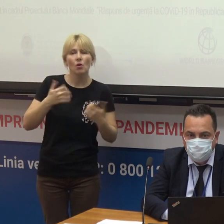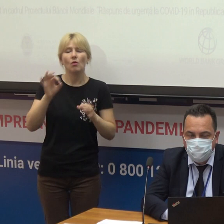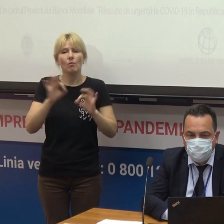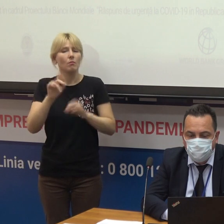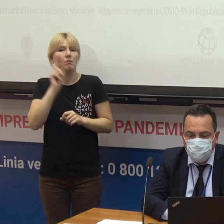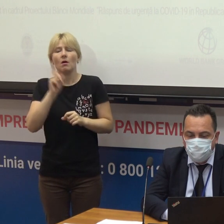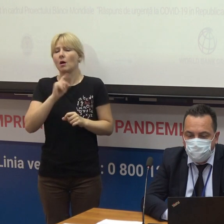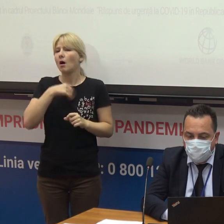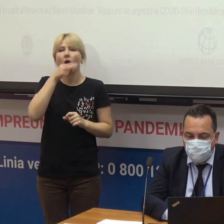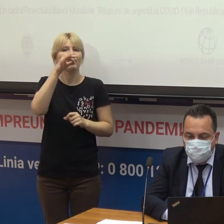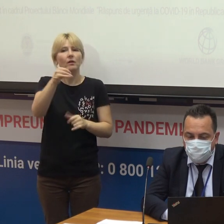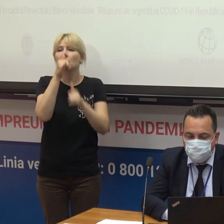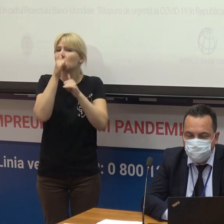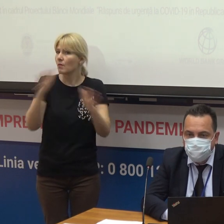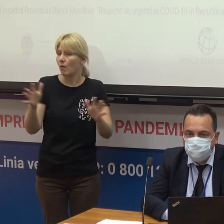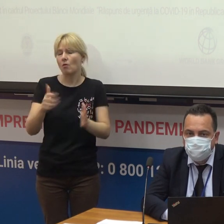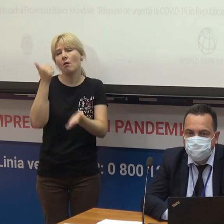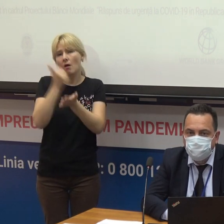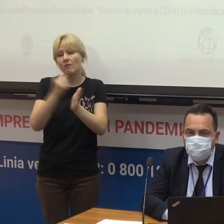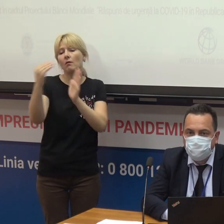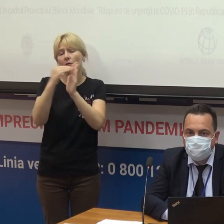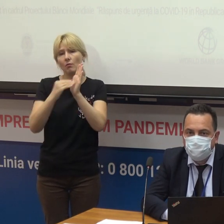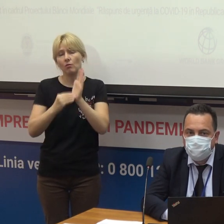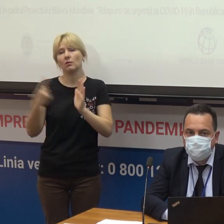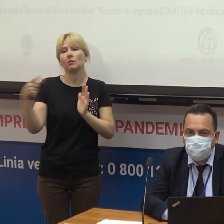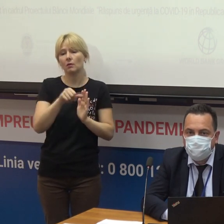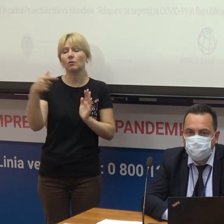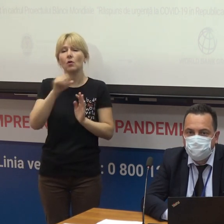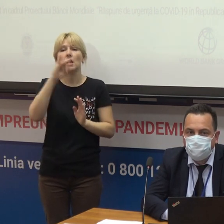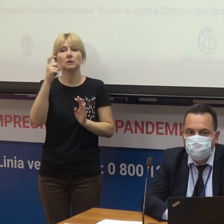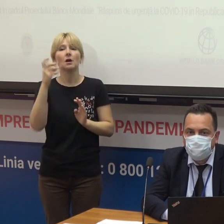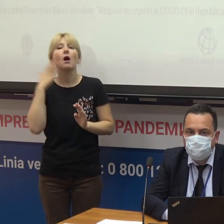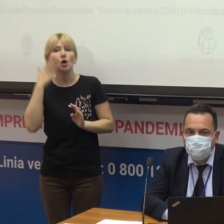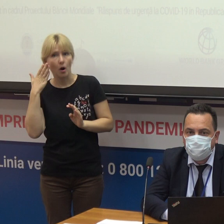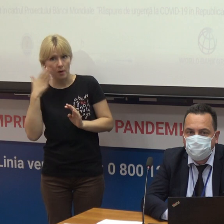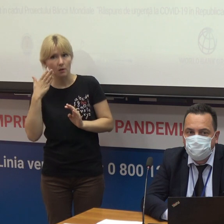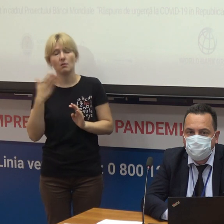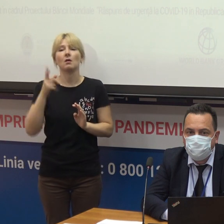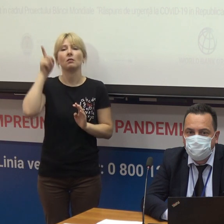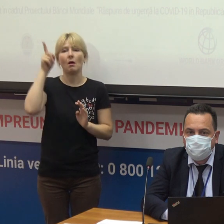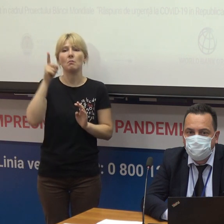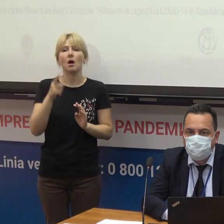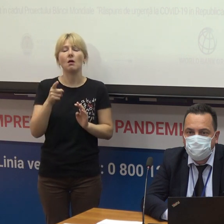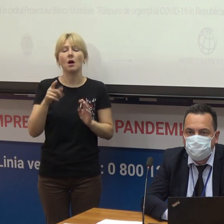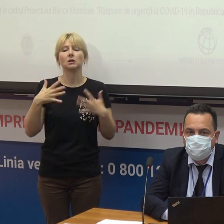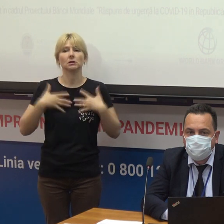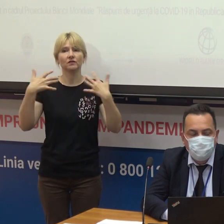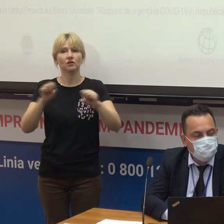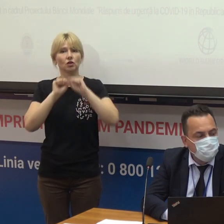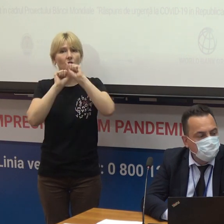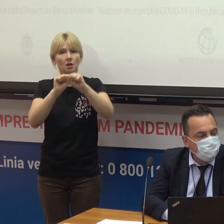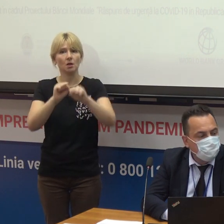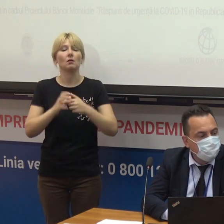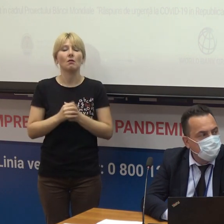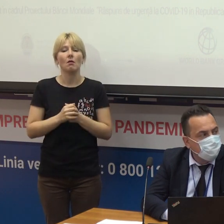în momentul de față, conform raportului săptămânal din România, efectuat de Institutul Național de Sănătate Publică din